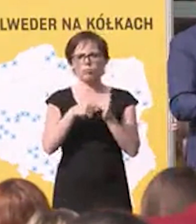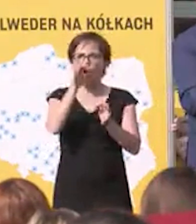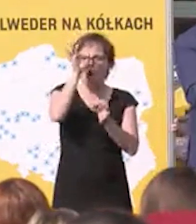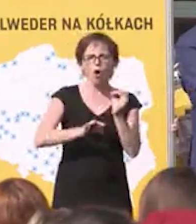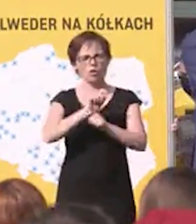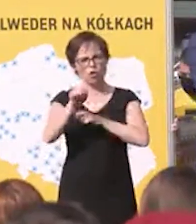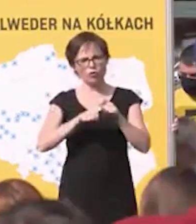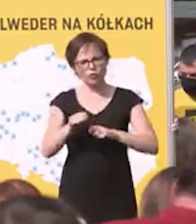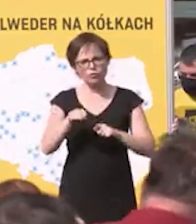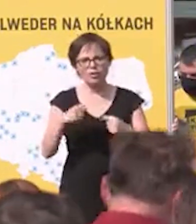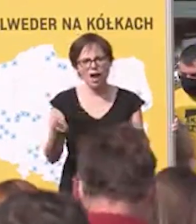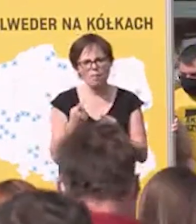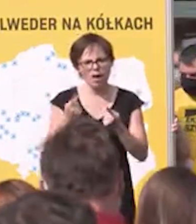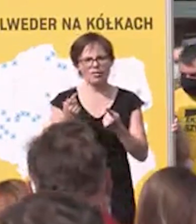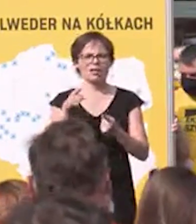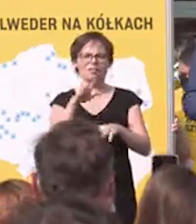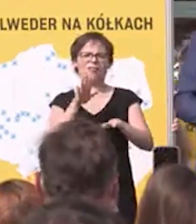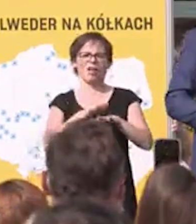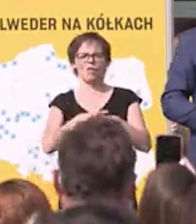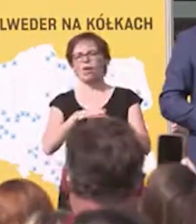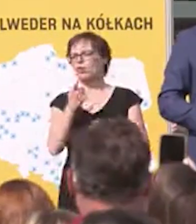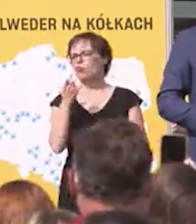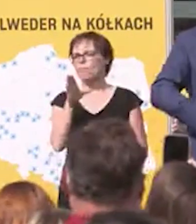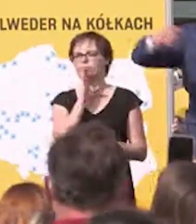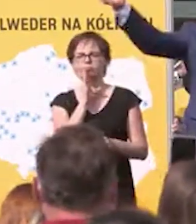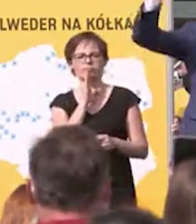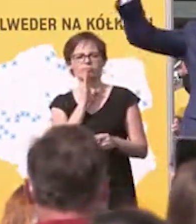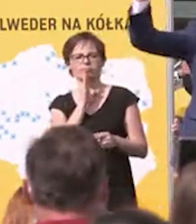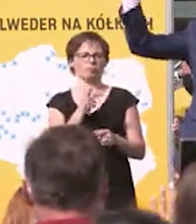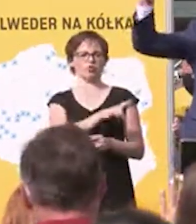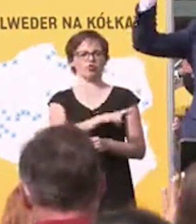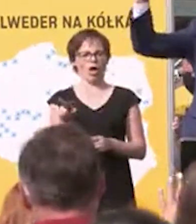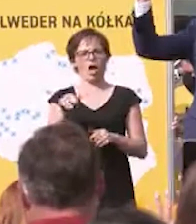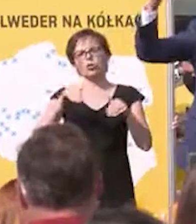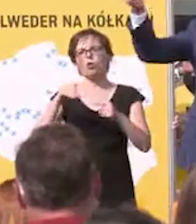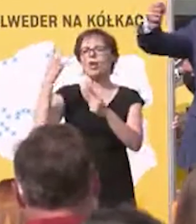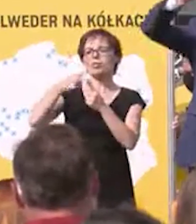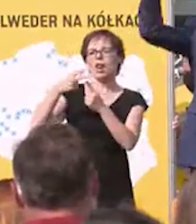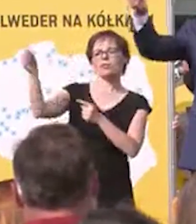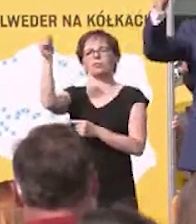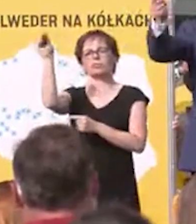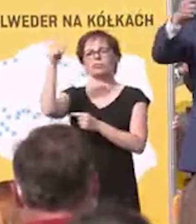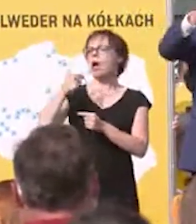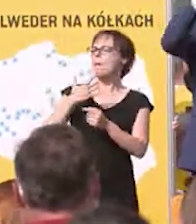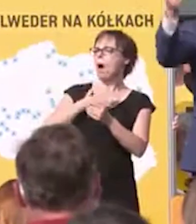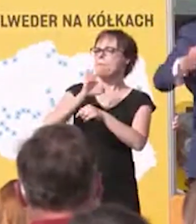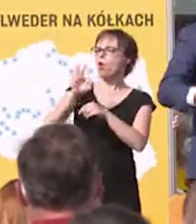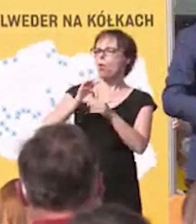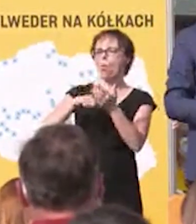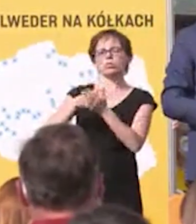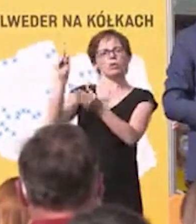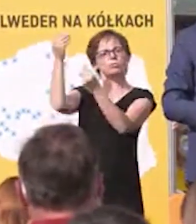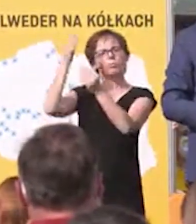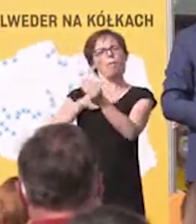tej kampanii traktowane są jak frazes, jak gadżet, którym można pomachać w studiu telewizyjnym. Mam projekty ustaw, mam